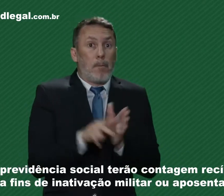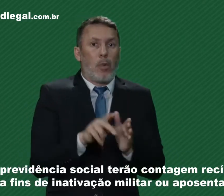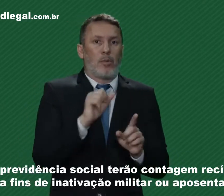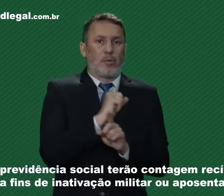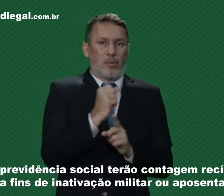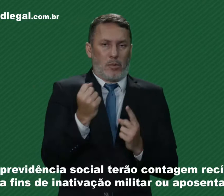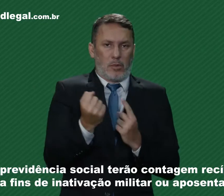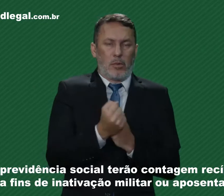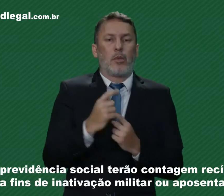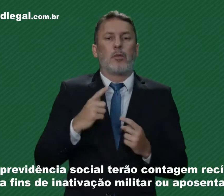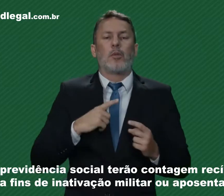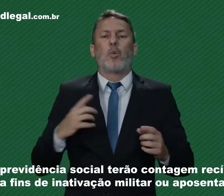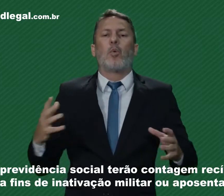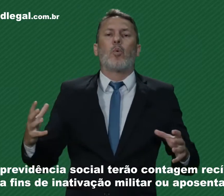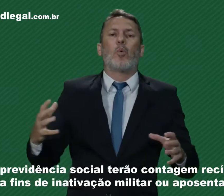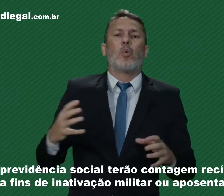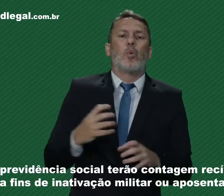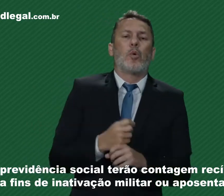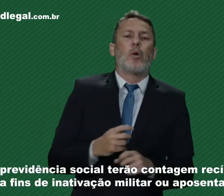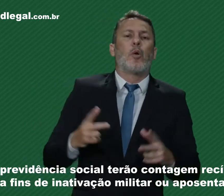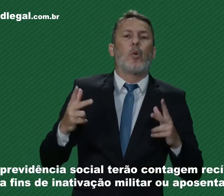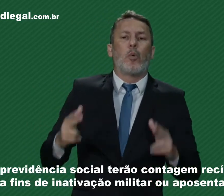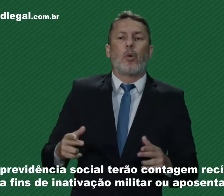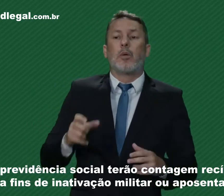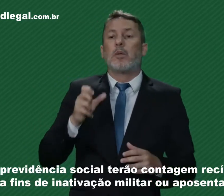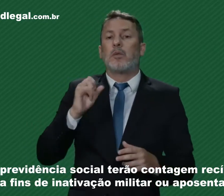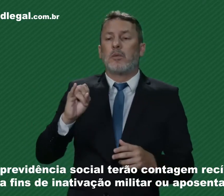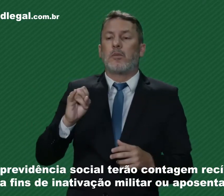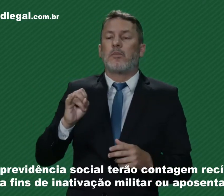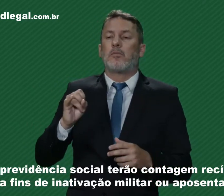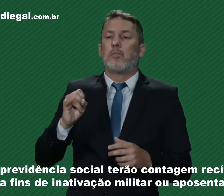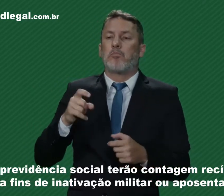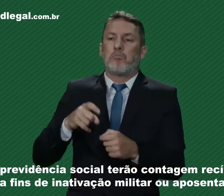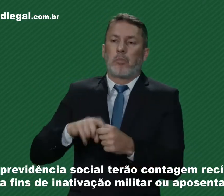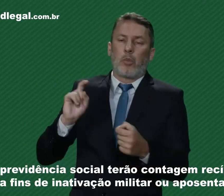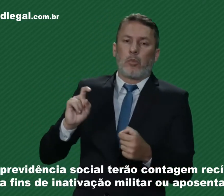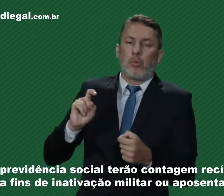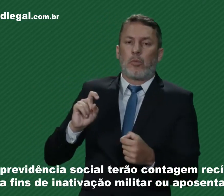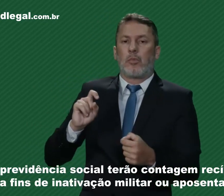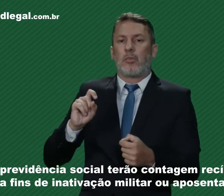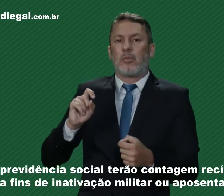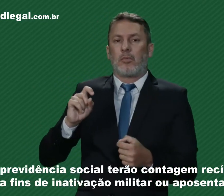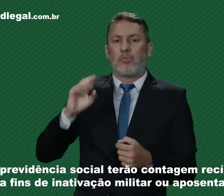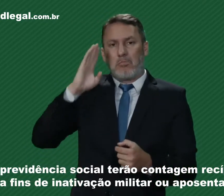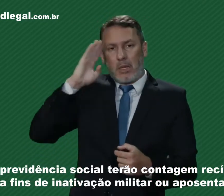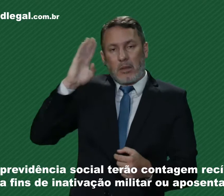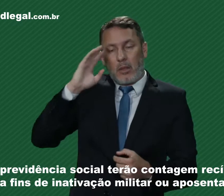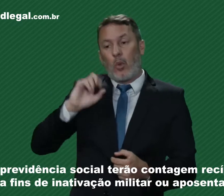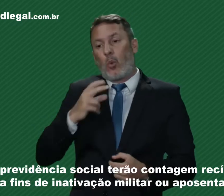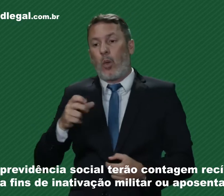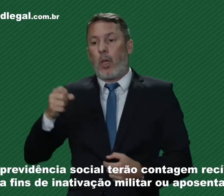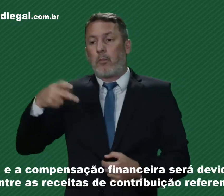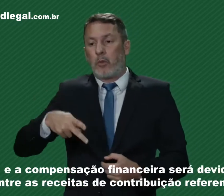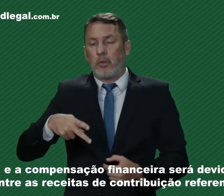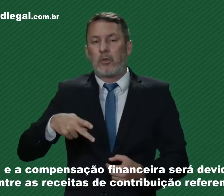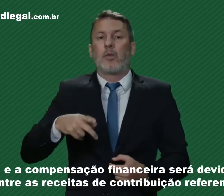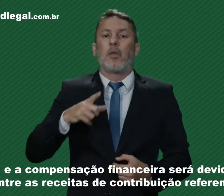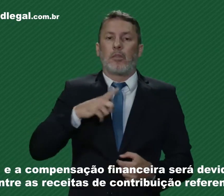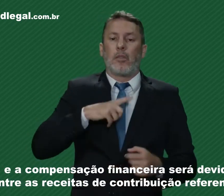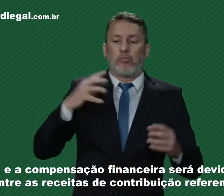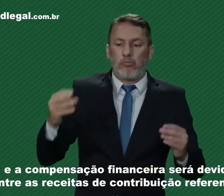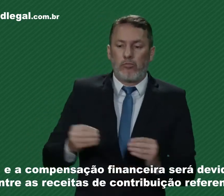de Previdência Social terão contagem recíproca para fins de inativação militar ou aposentadoria